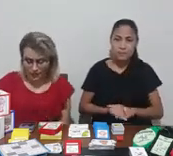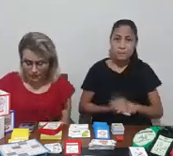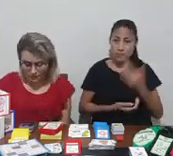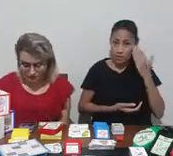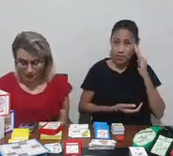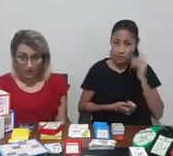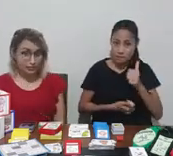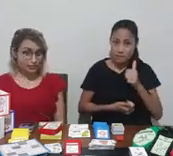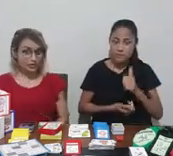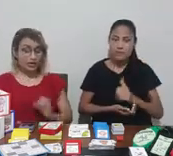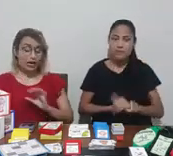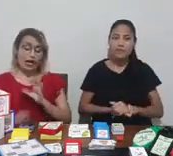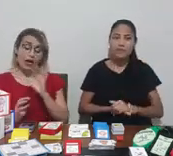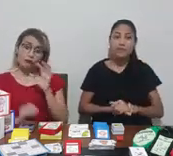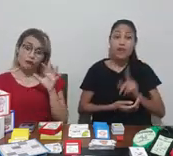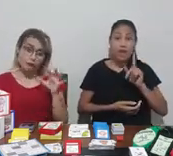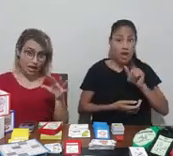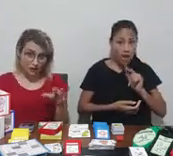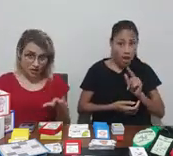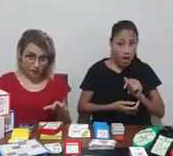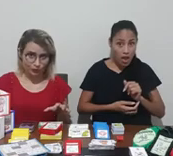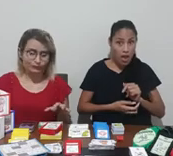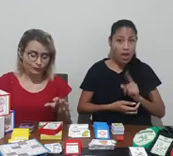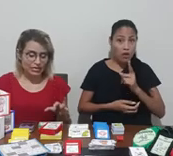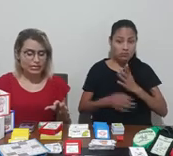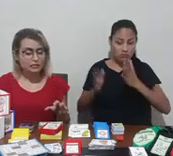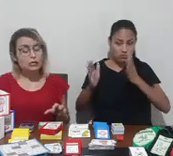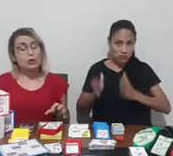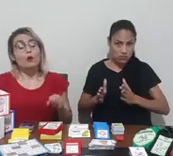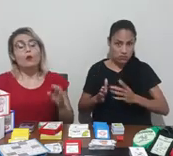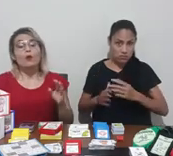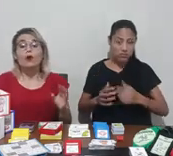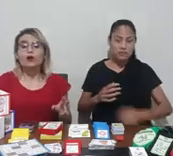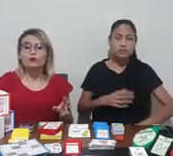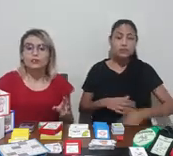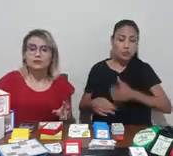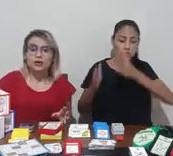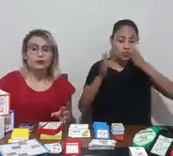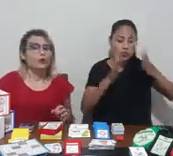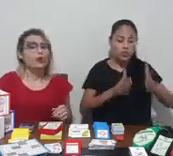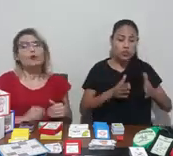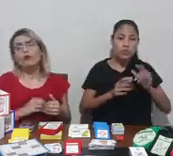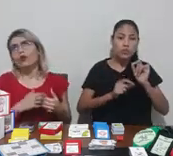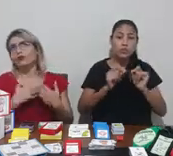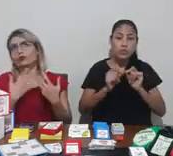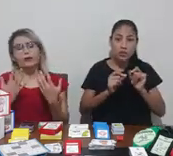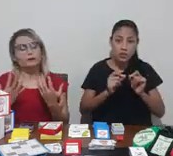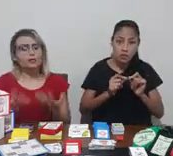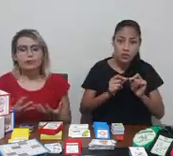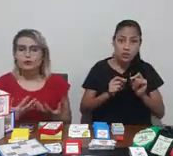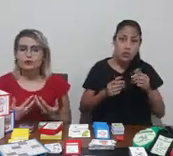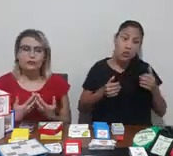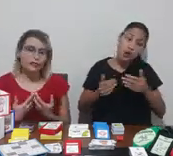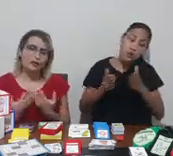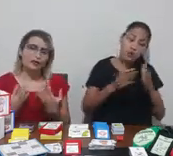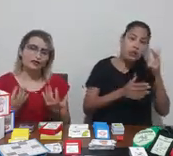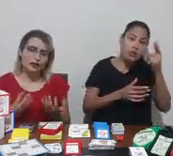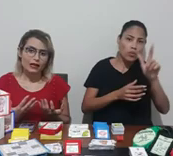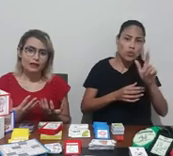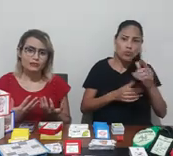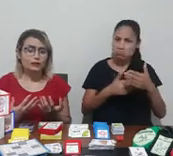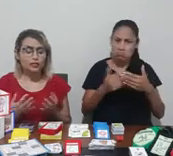até aí? Esse é um aspecto, tá? O outro aspecto ou o outro caminho, como você